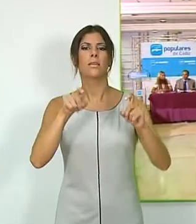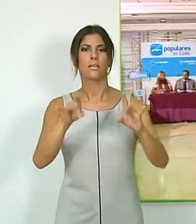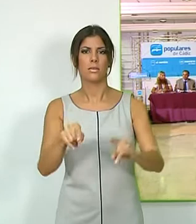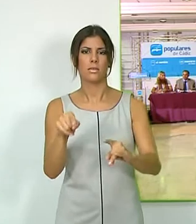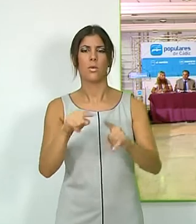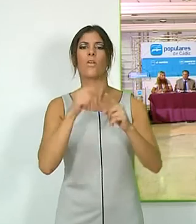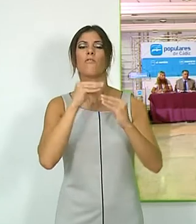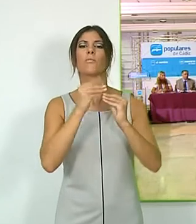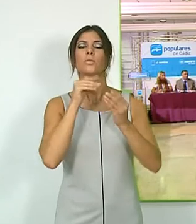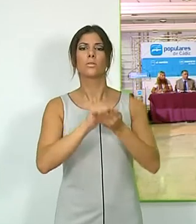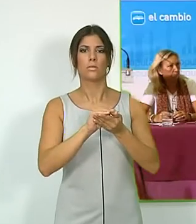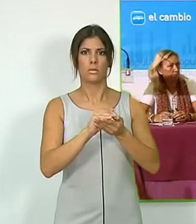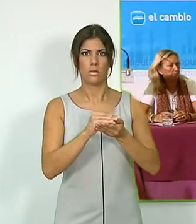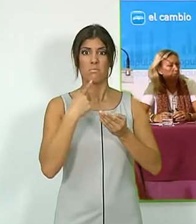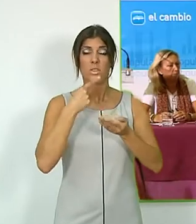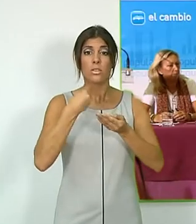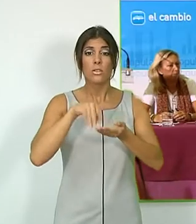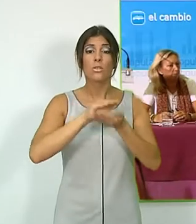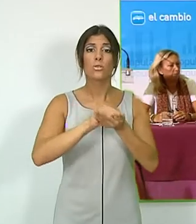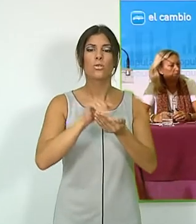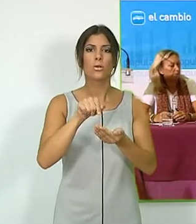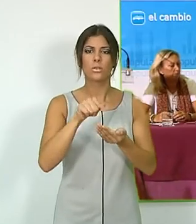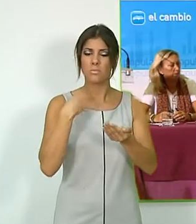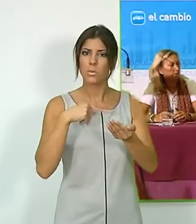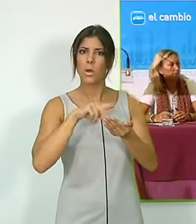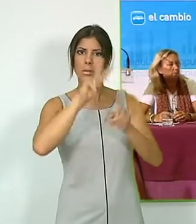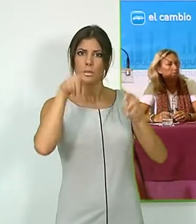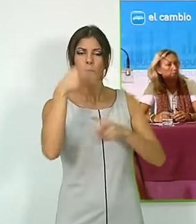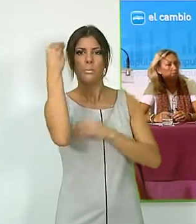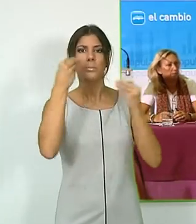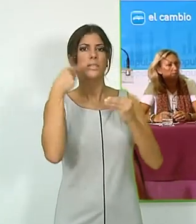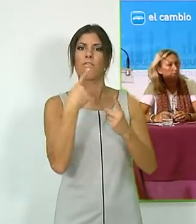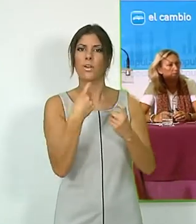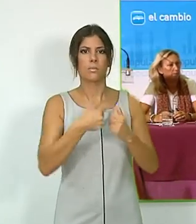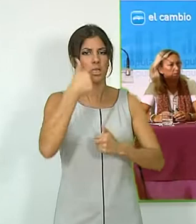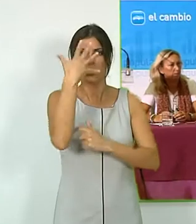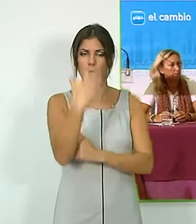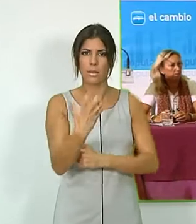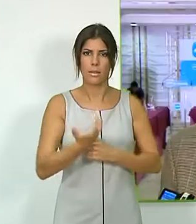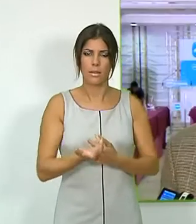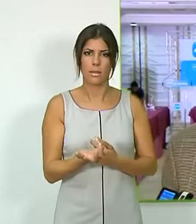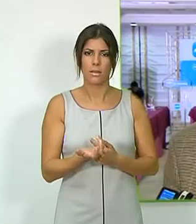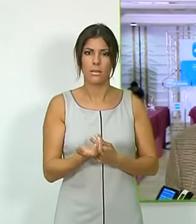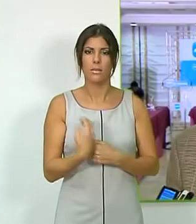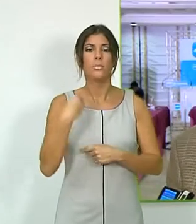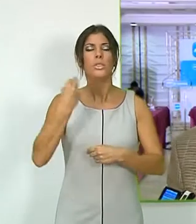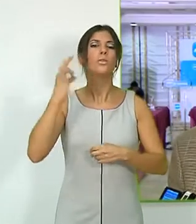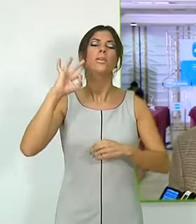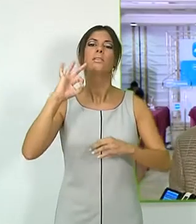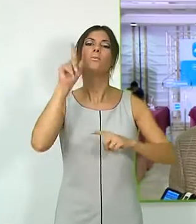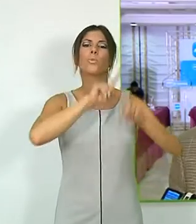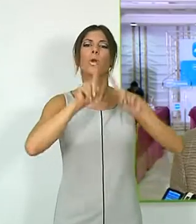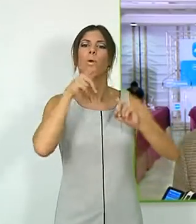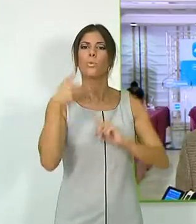enseñanza, ya que, según afirma, se hace mediante un sorteo, algo que ha calificado de falta de seriedad. Hay un problema